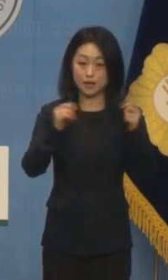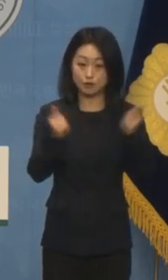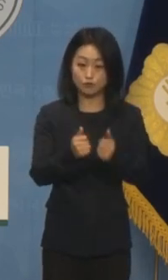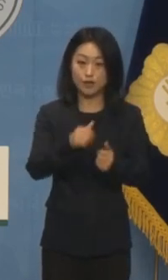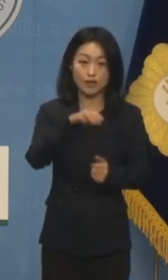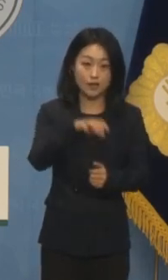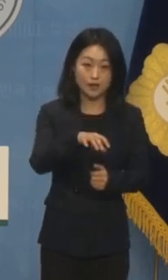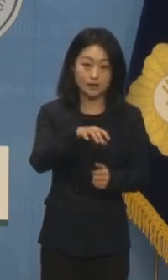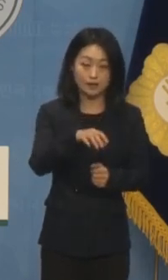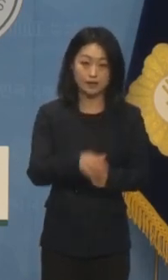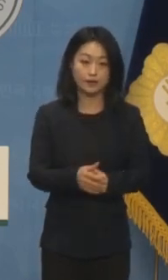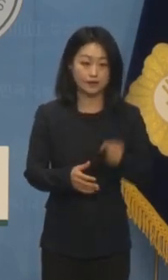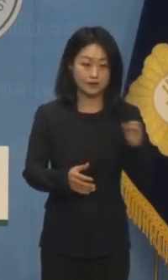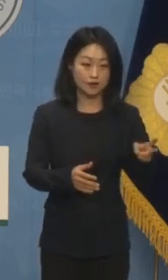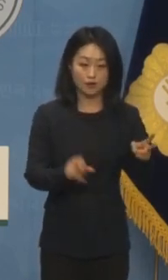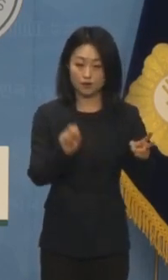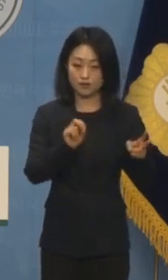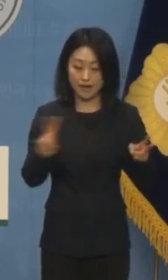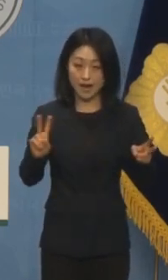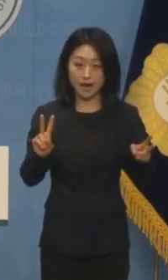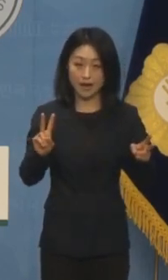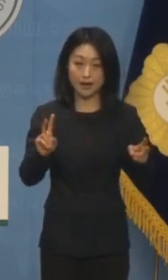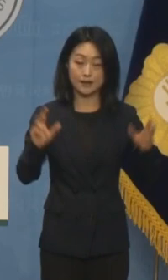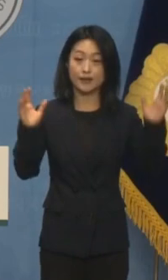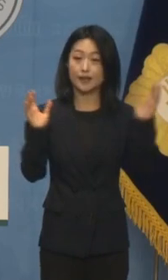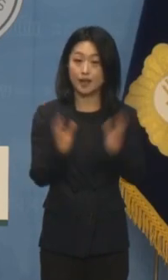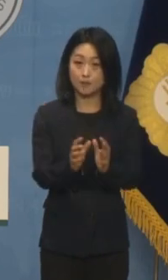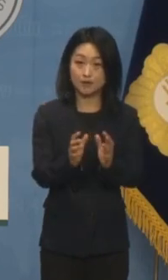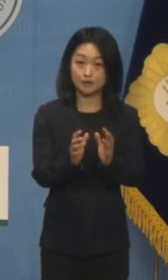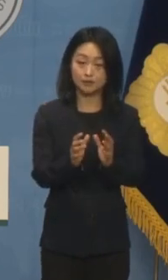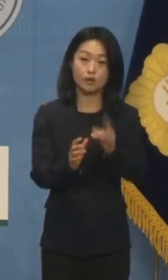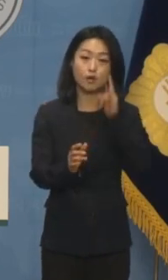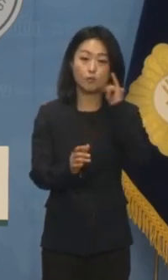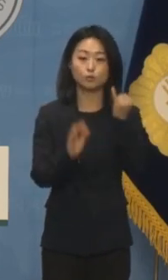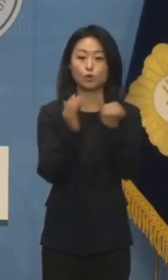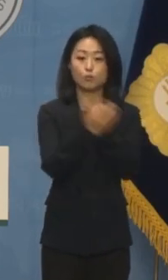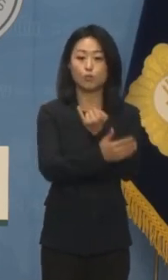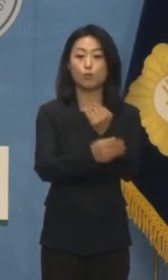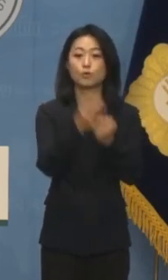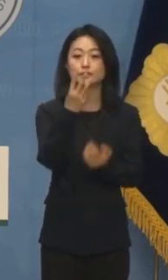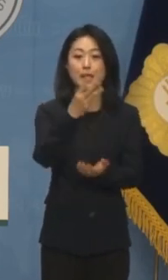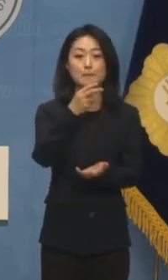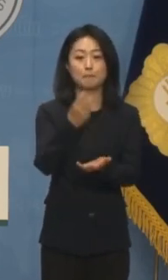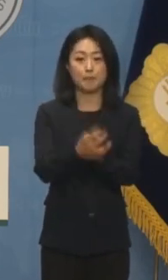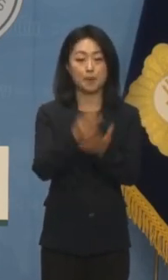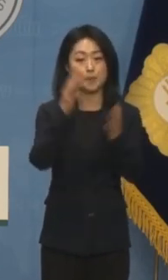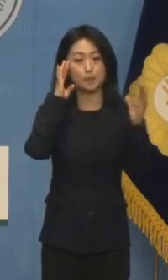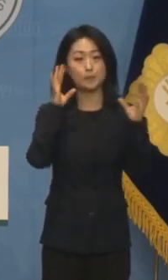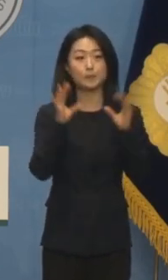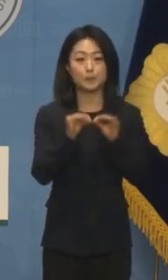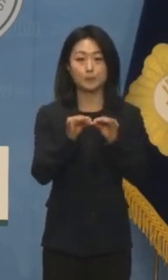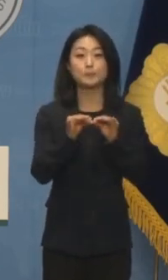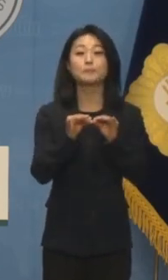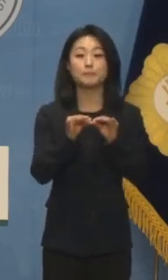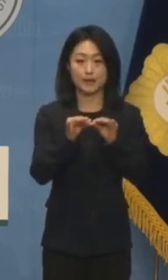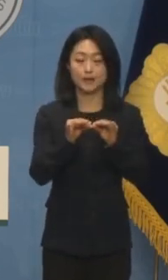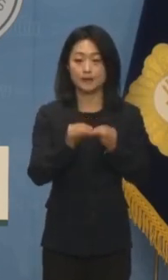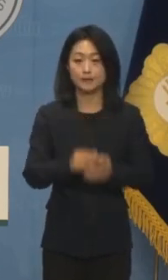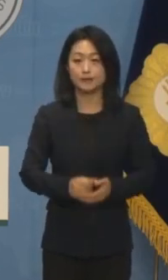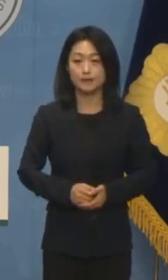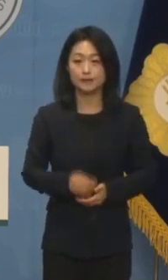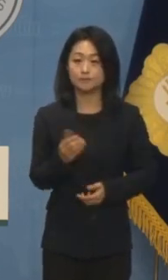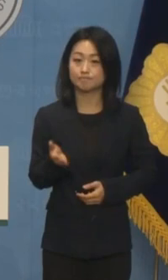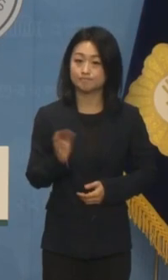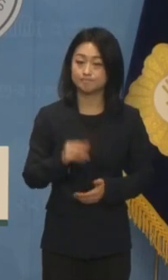정부는 모성보호제도 강화를 골자로 하는 모성보호 3법의 입법에 공감대를 형성한 바가 있습니다.